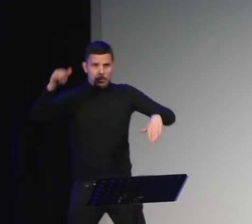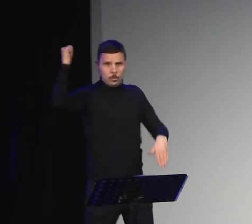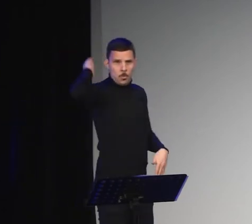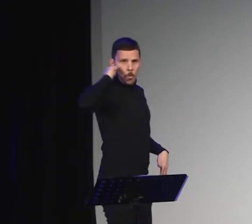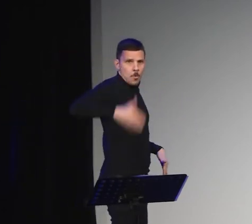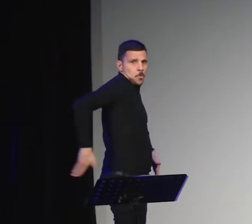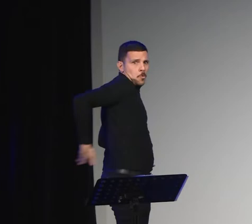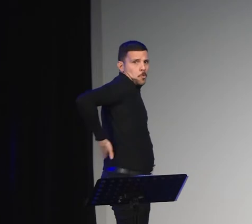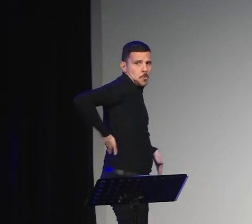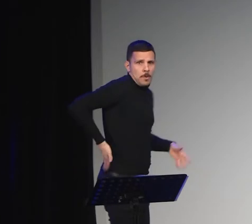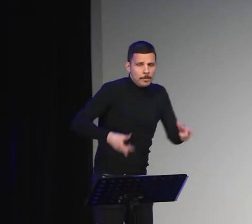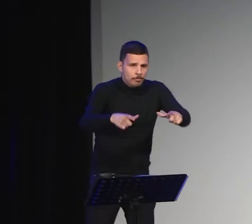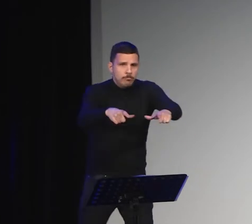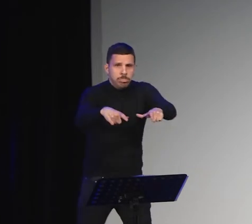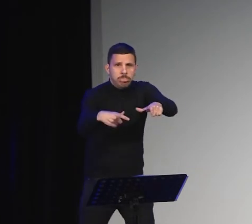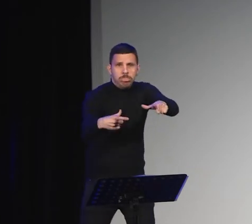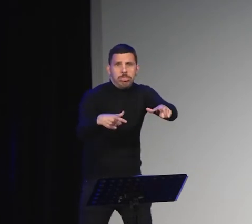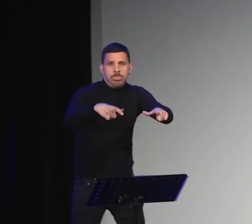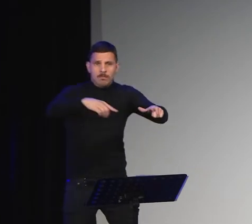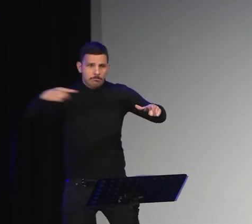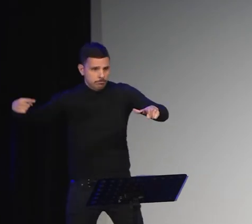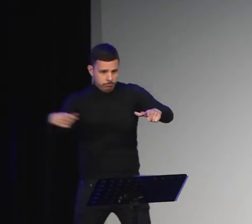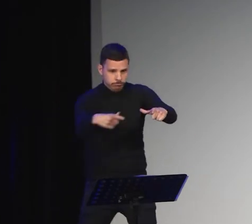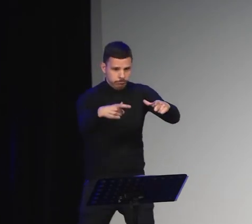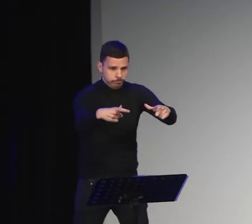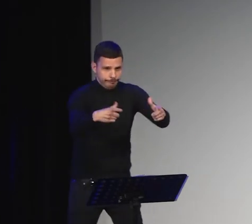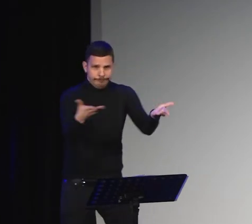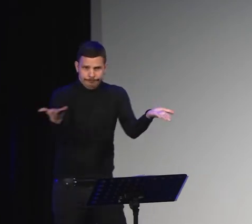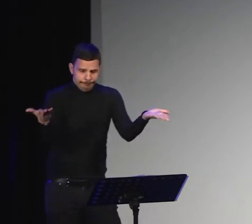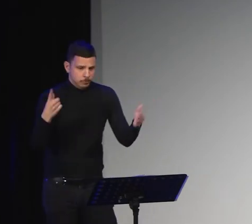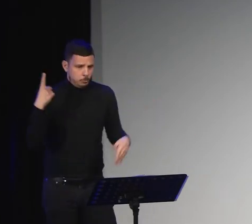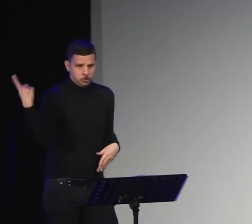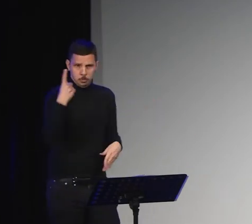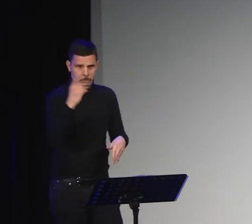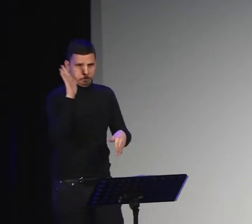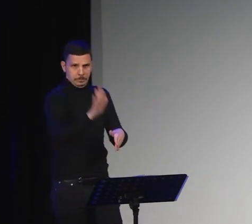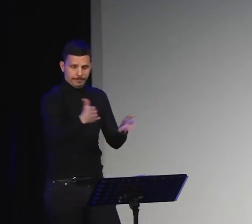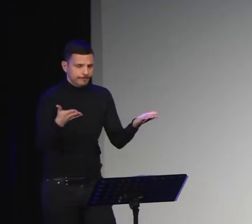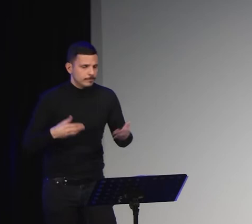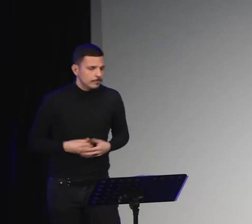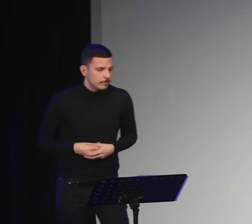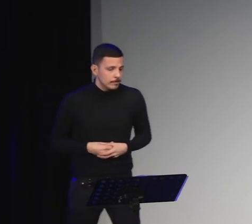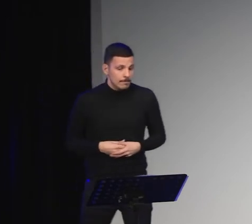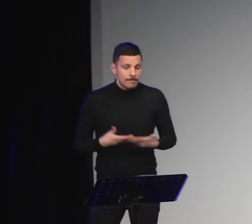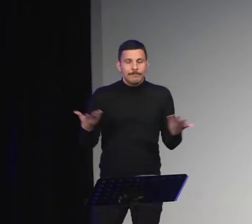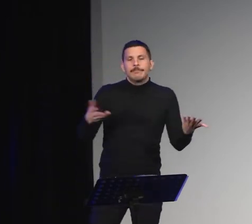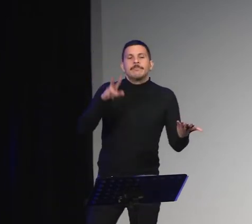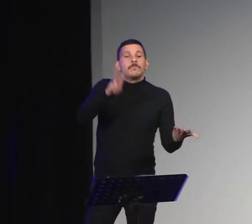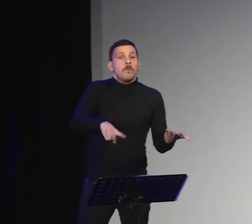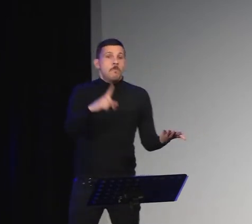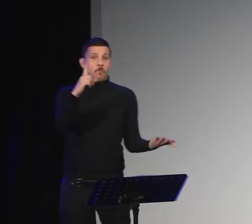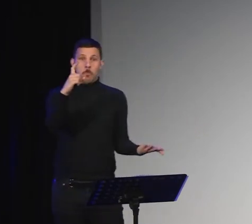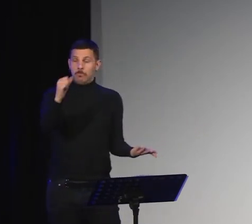notre bouche, il descendrait. On pourrait mettre des morceaux de corps humain dans notre bouche, il finirait par descendre. En